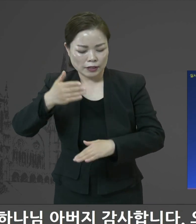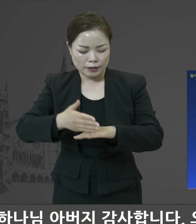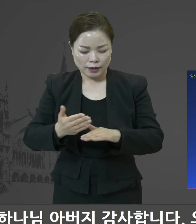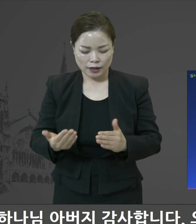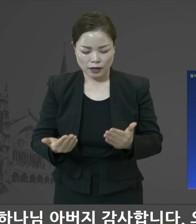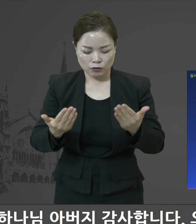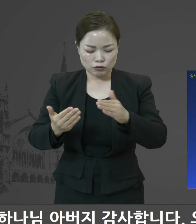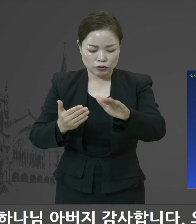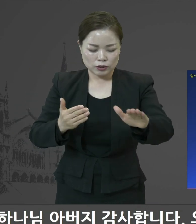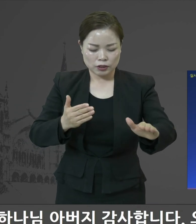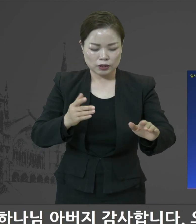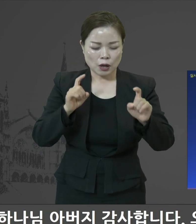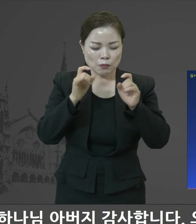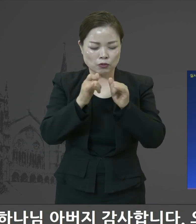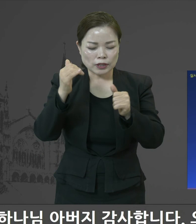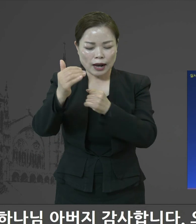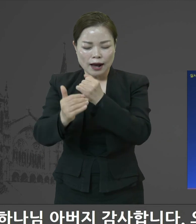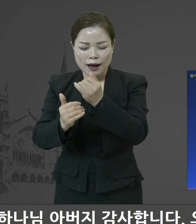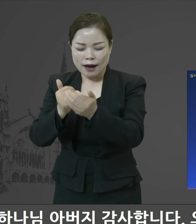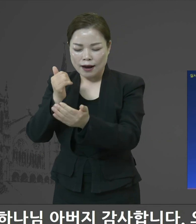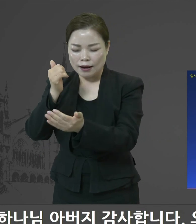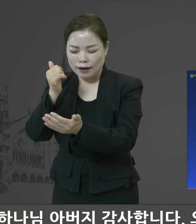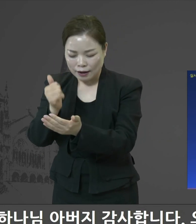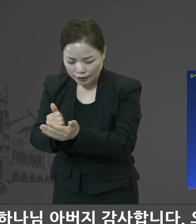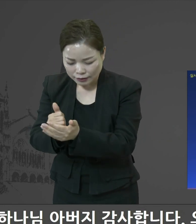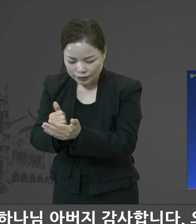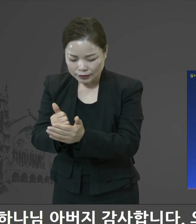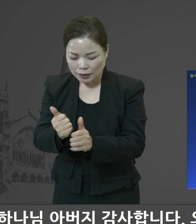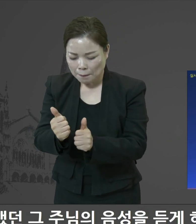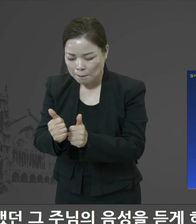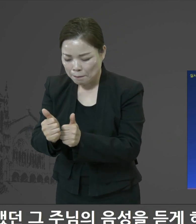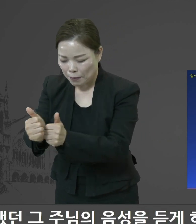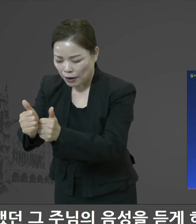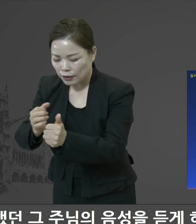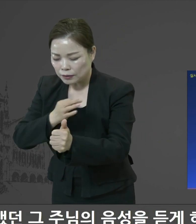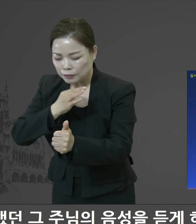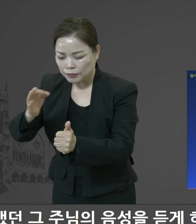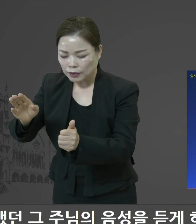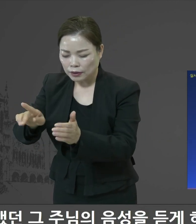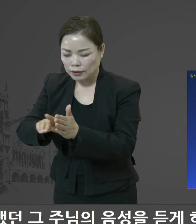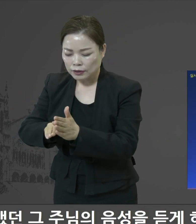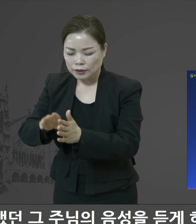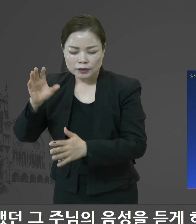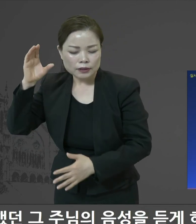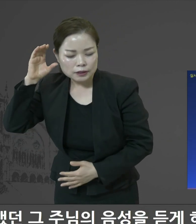감사합니다. 우리의 목자 되신 하나님을 따르며 그 음성에 신실하게